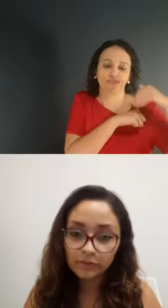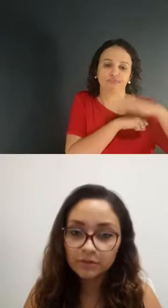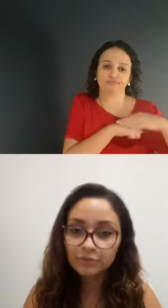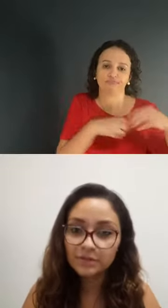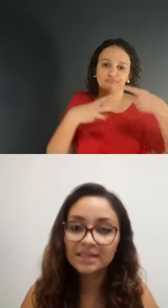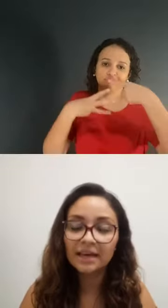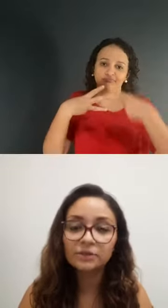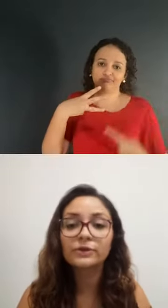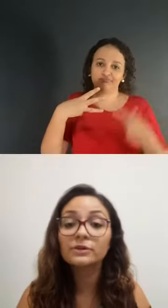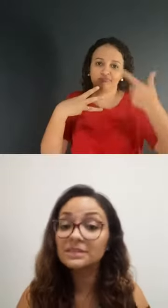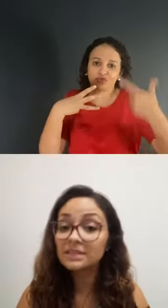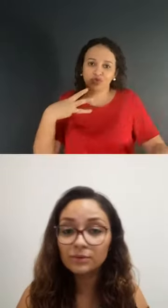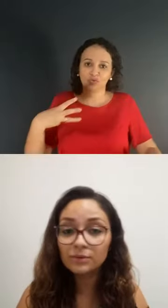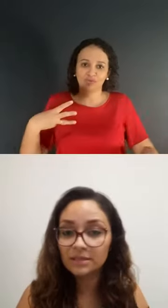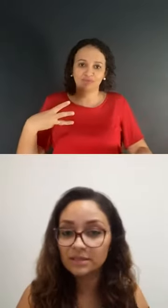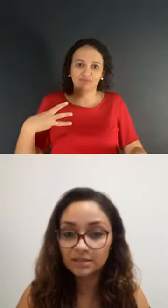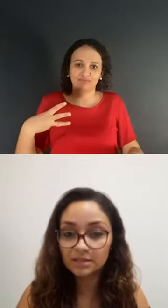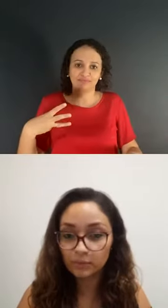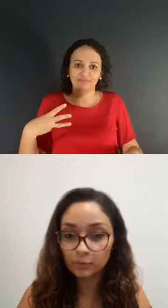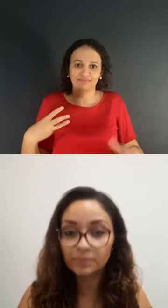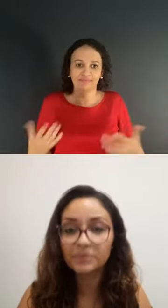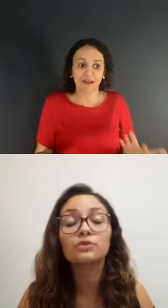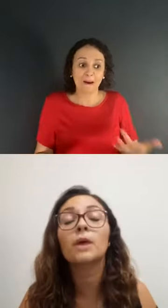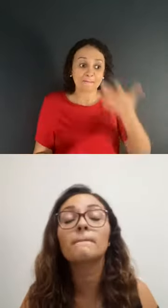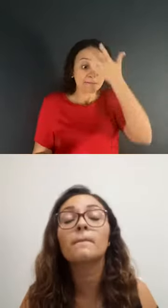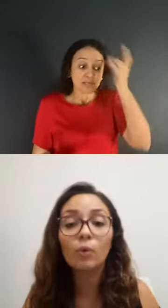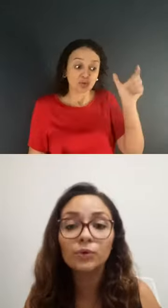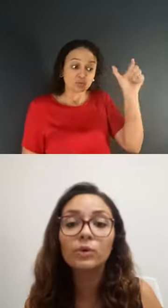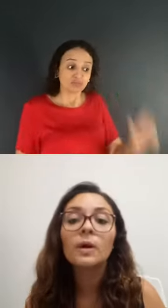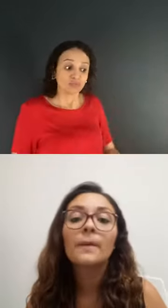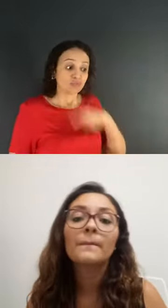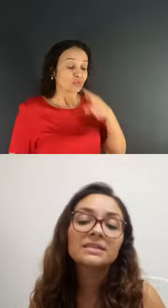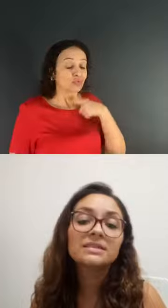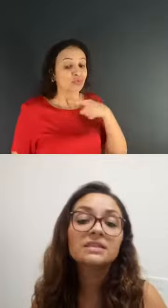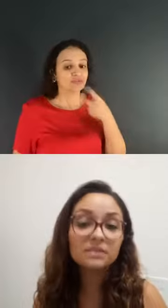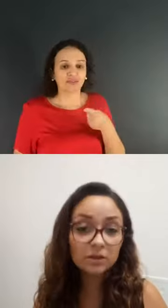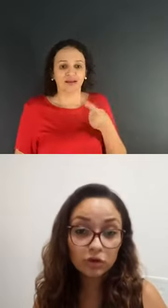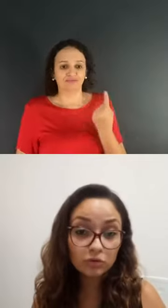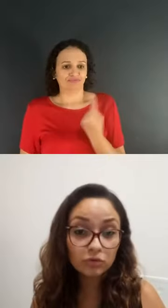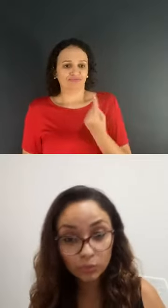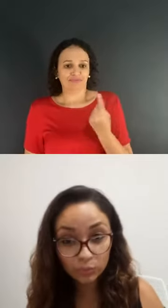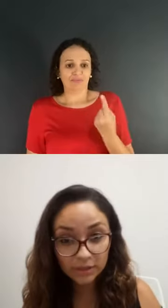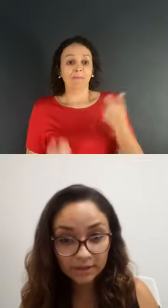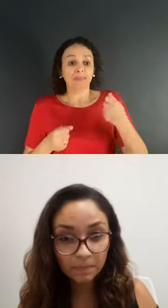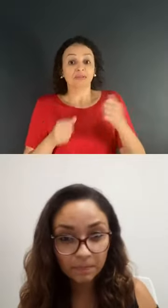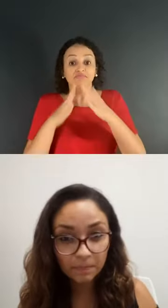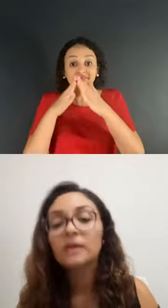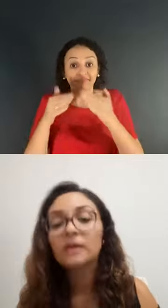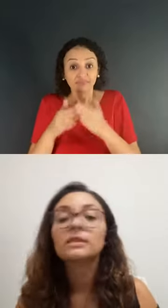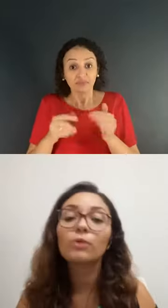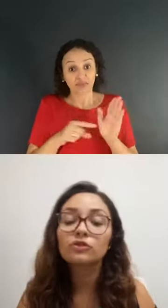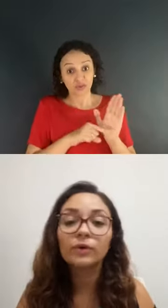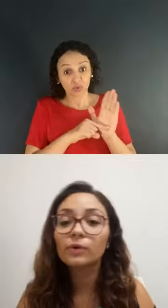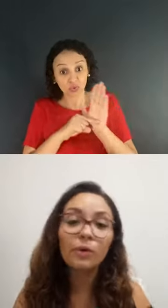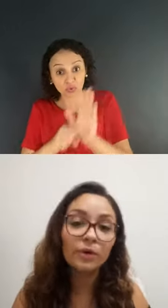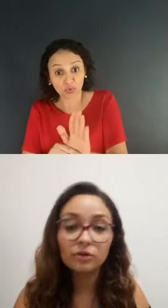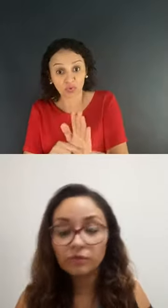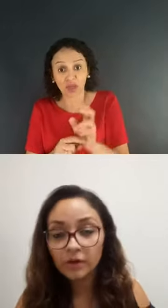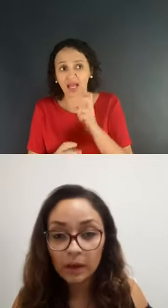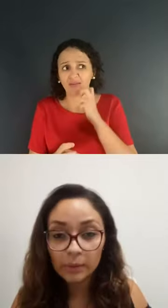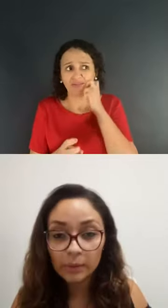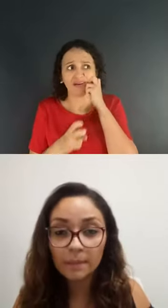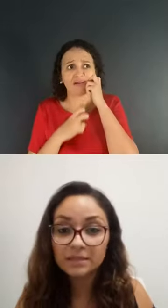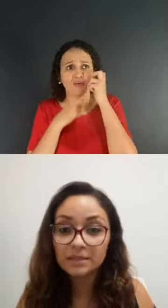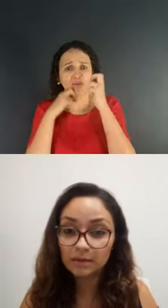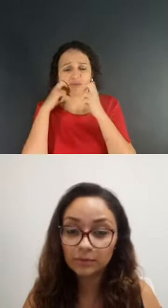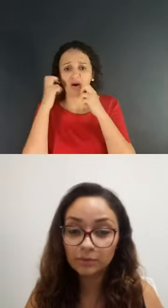muito difícil de sair sozinho desse círculo. Precisa de apoio, precisa, sim, de ajuda. Não pode ter vergonha de